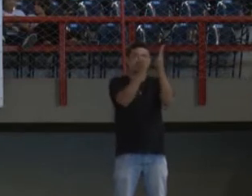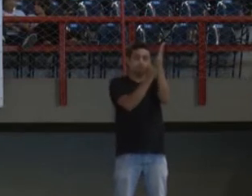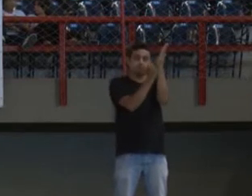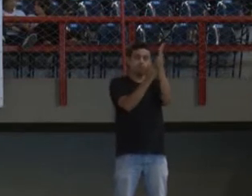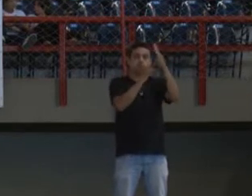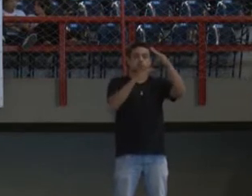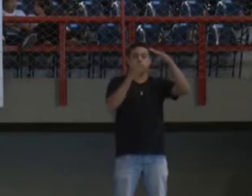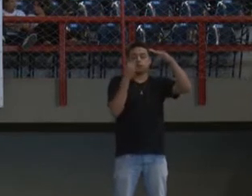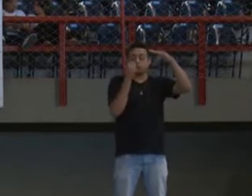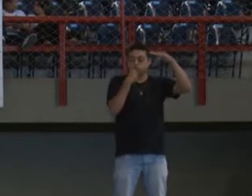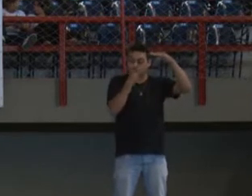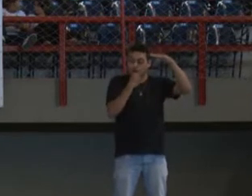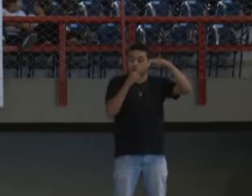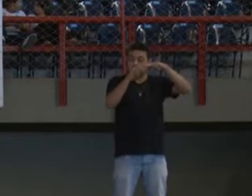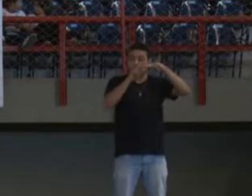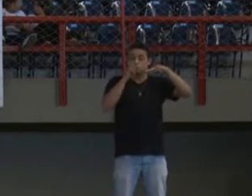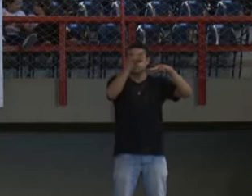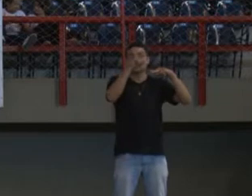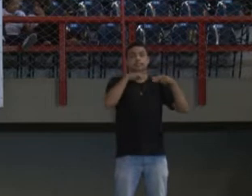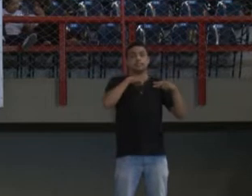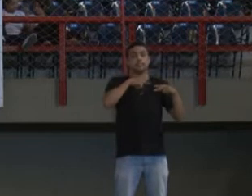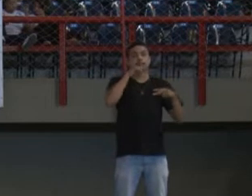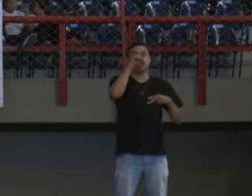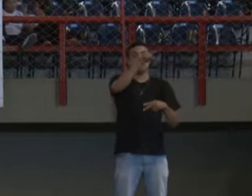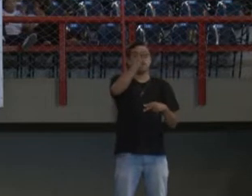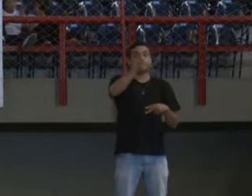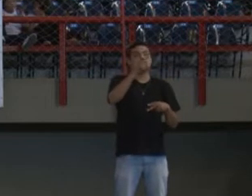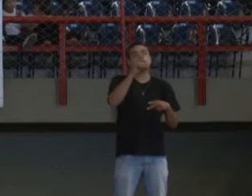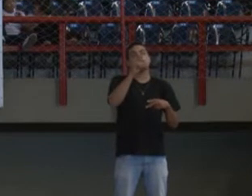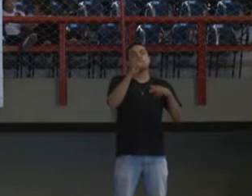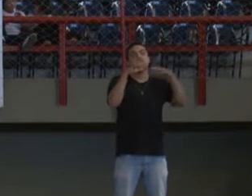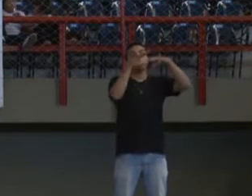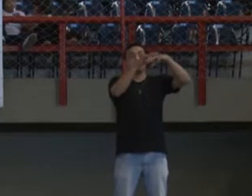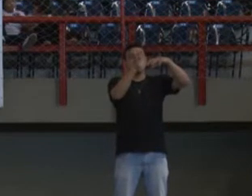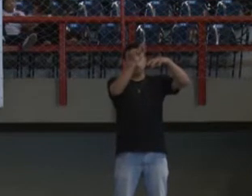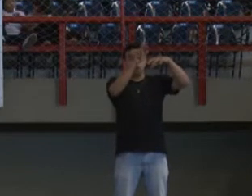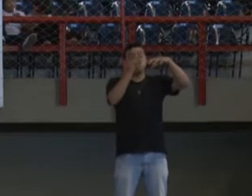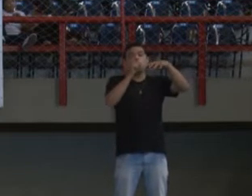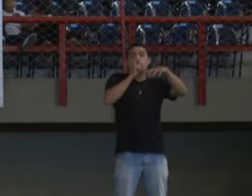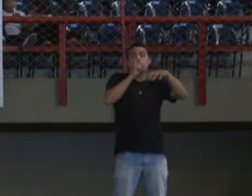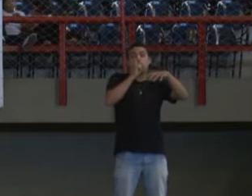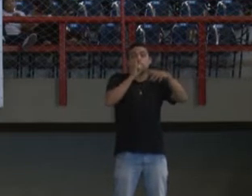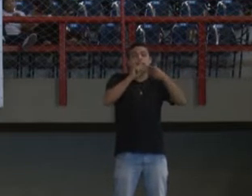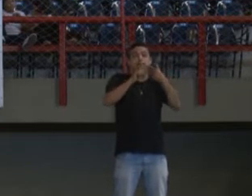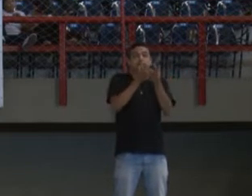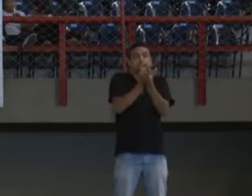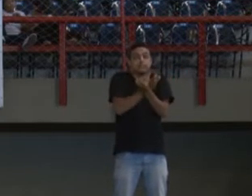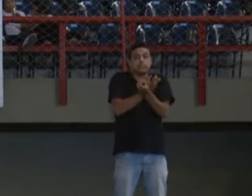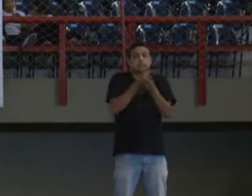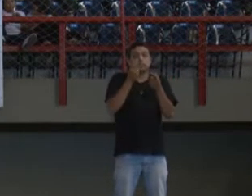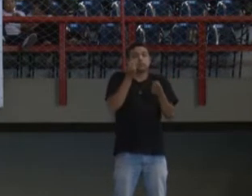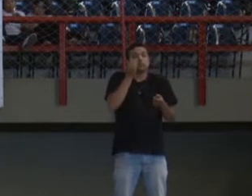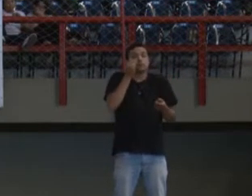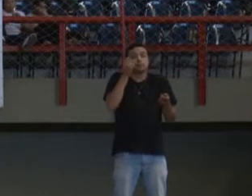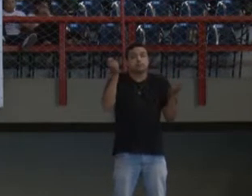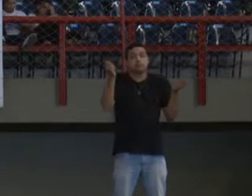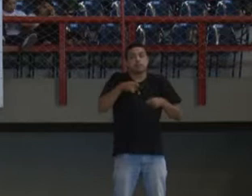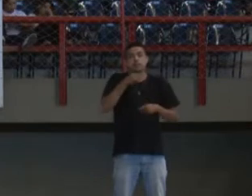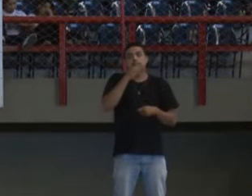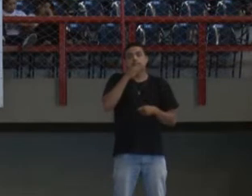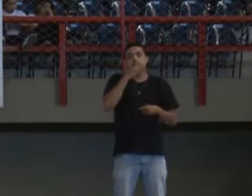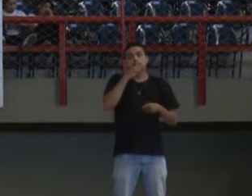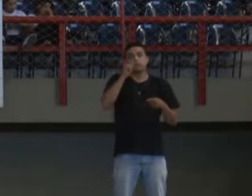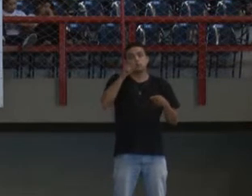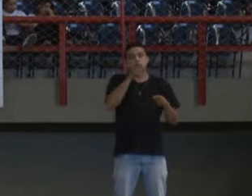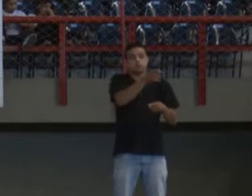ar. Lá em cima, o ar é frio e seco. Certo? Se você quiser fazer um teste, você bota a sua